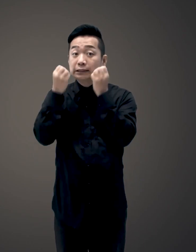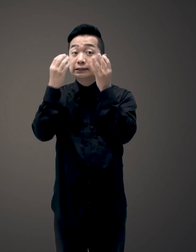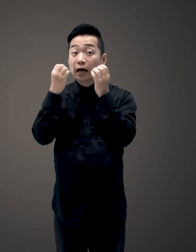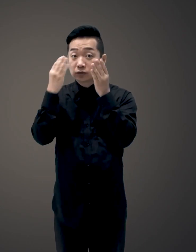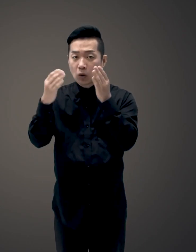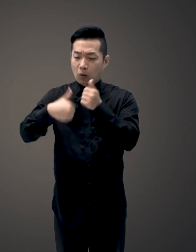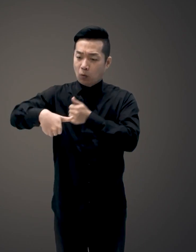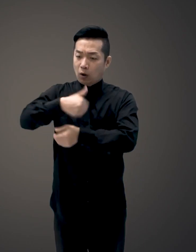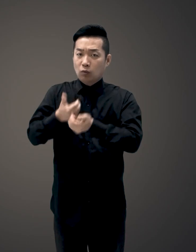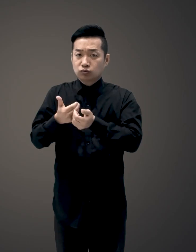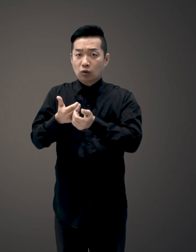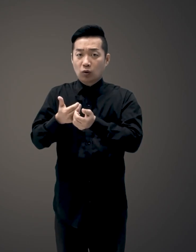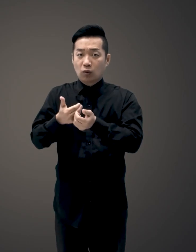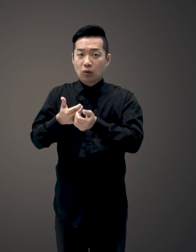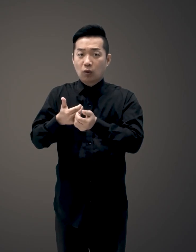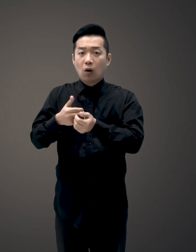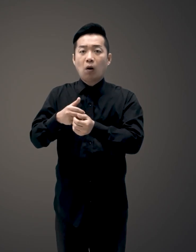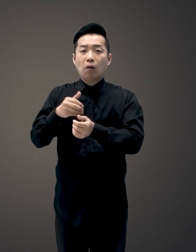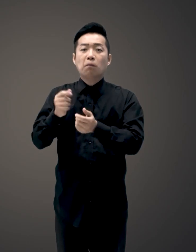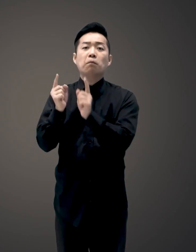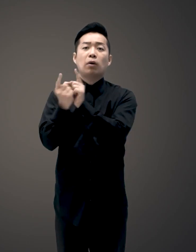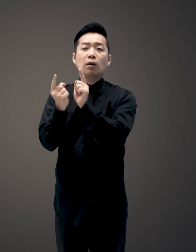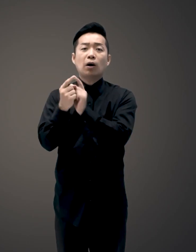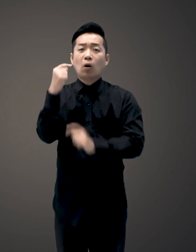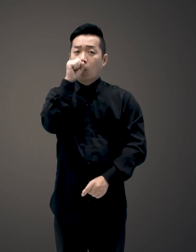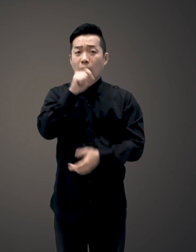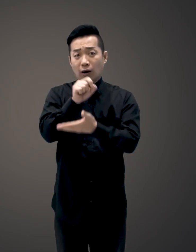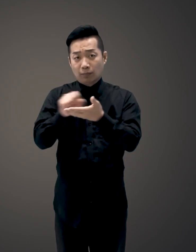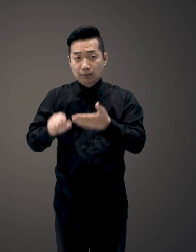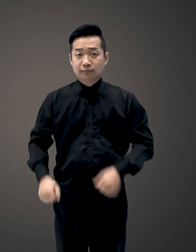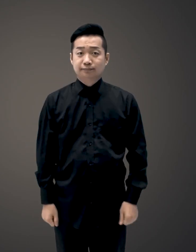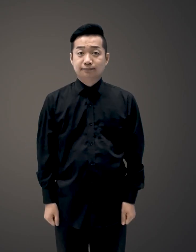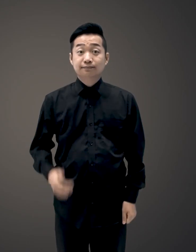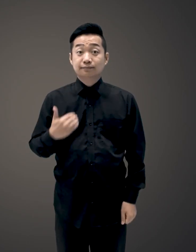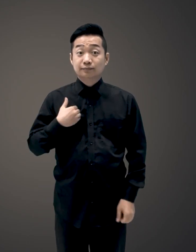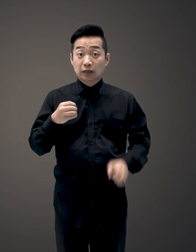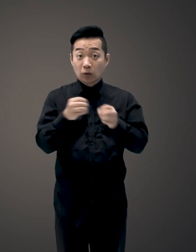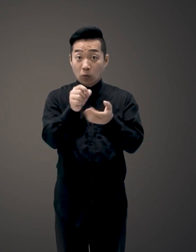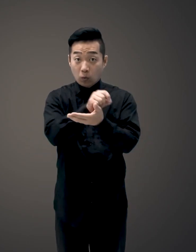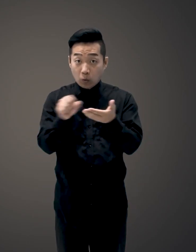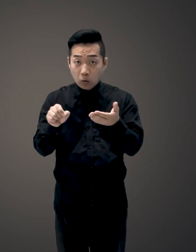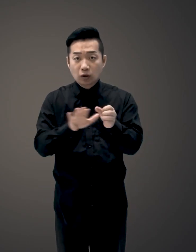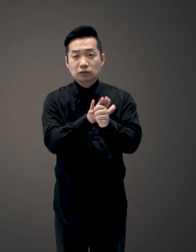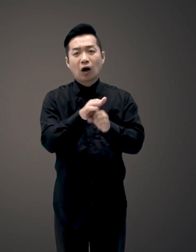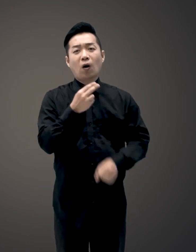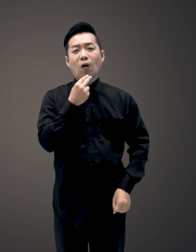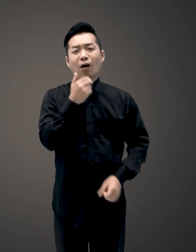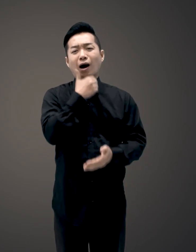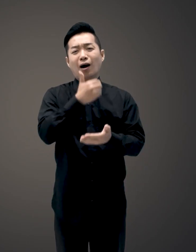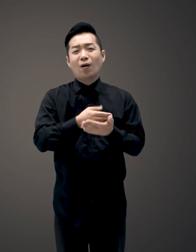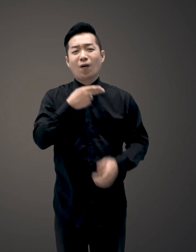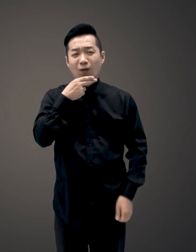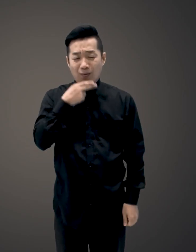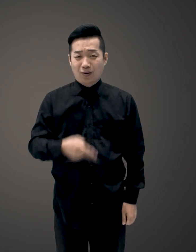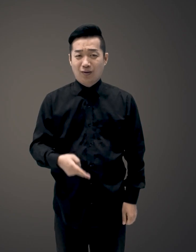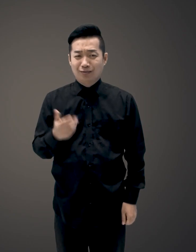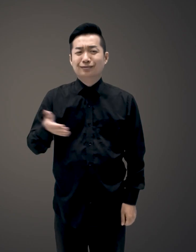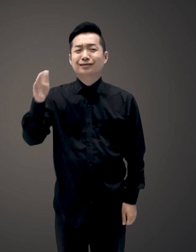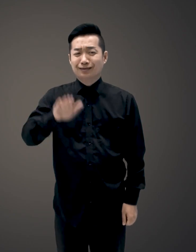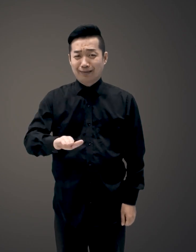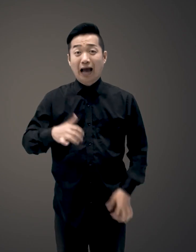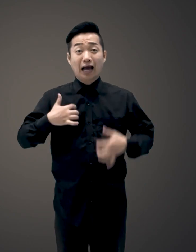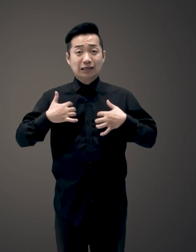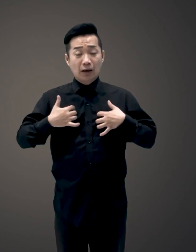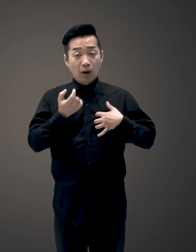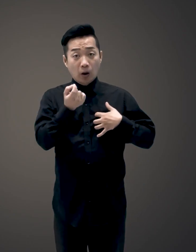낯선 상황에 놓이게 되는 것을 좋아하게 되는 것 같아요. 제 소설에는 사랑도 없고 감동도 없지만